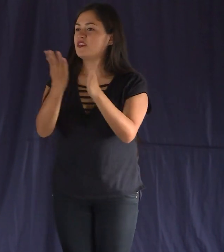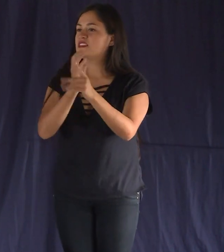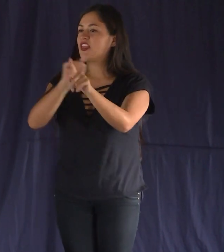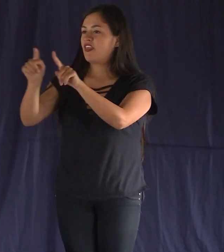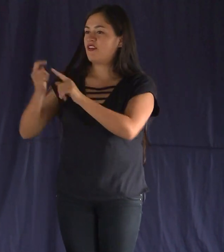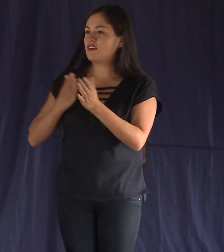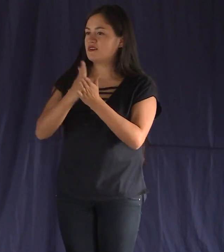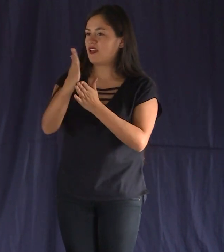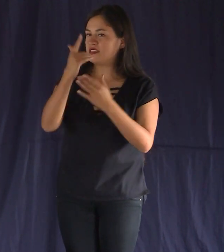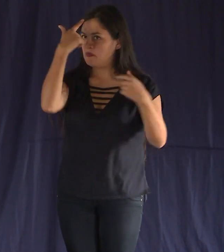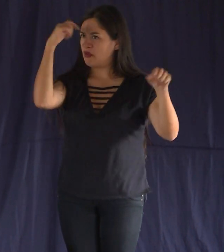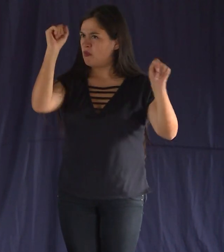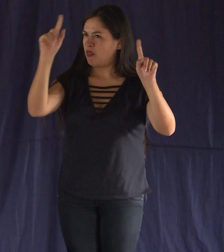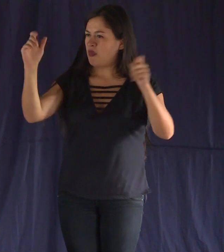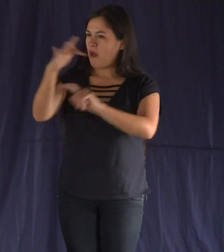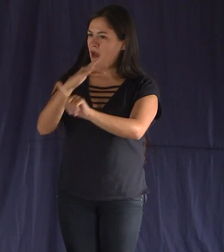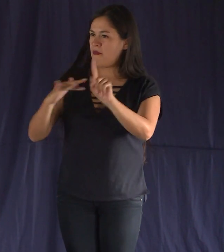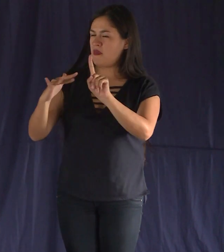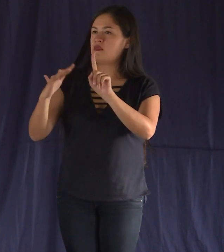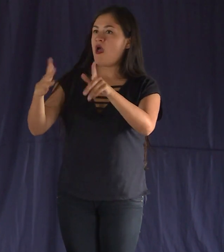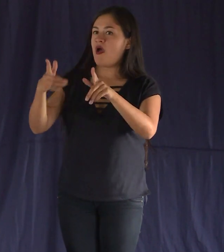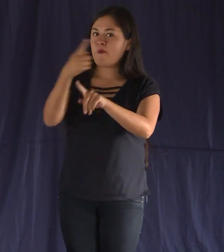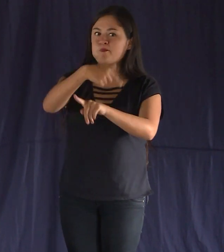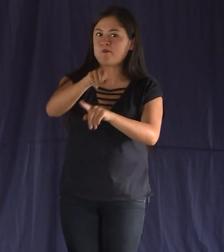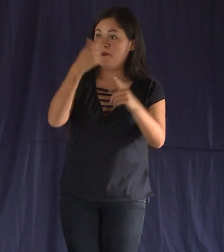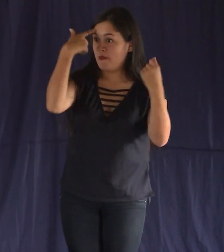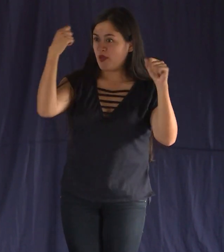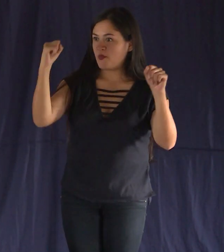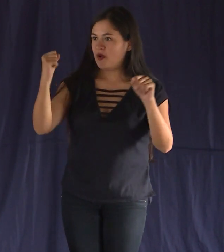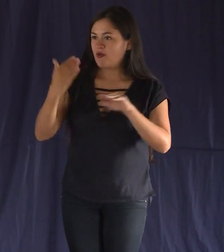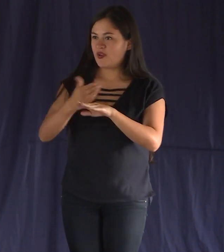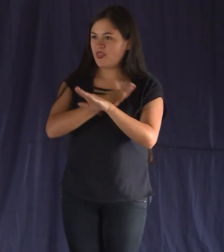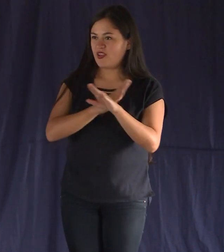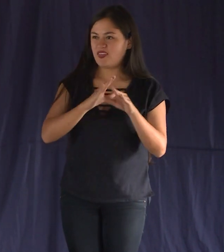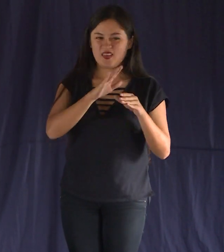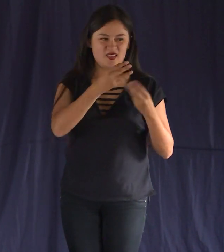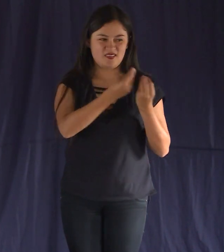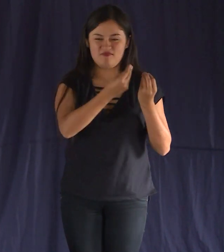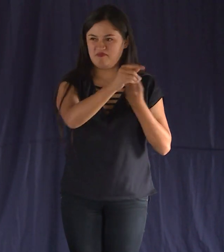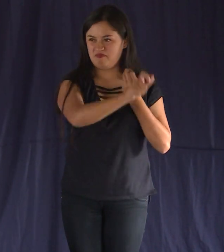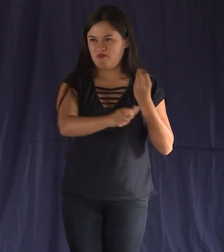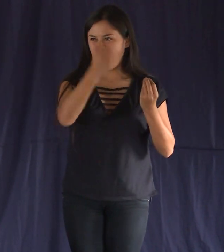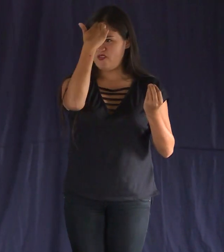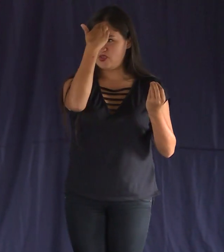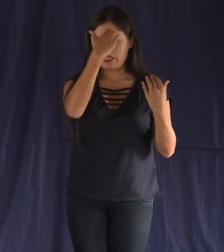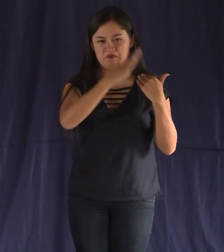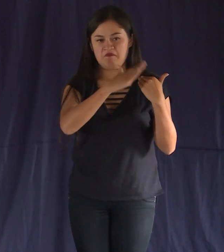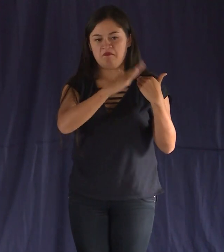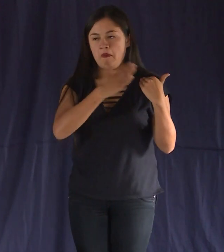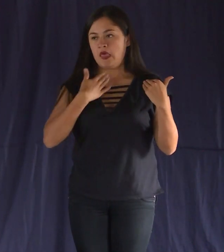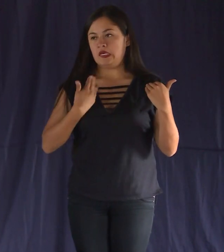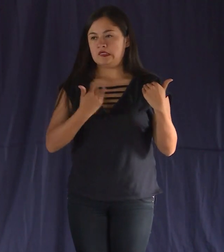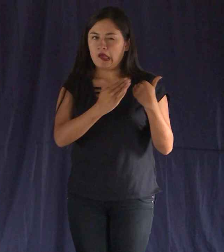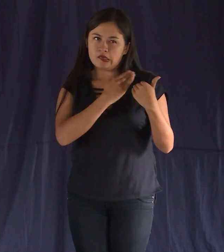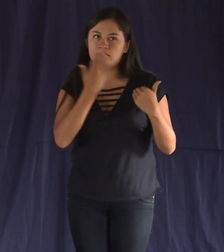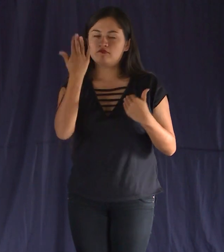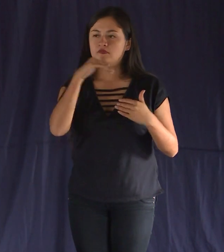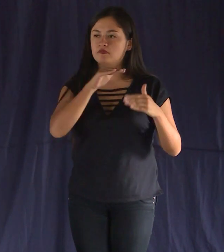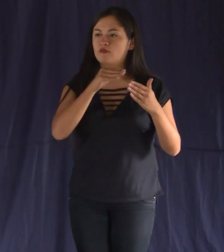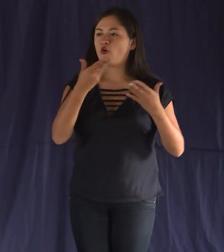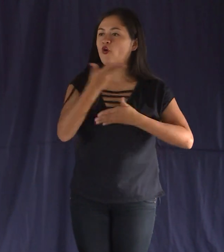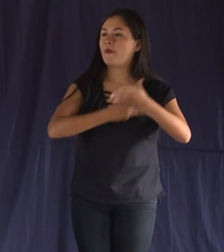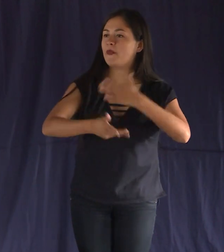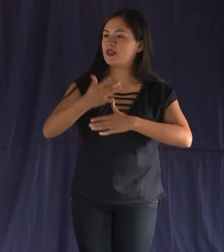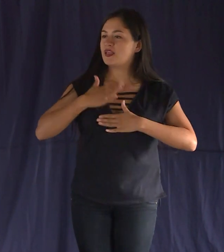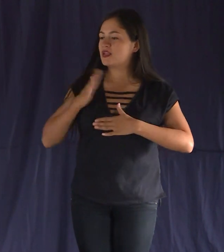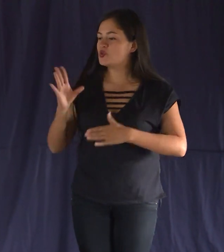el tema ambiental, ¿no? Cuando las compañeras me proponen compartir alguna de